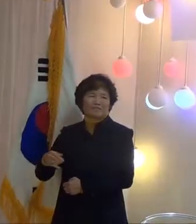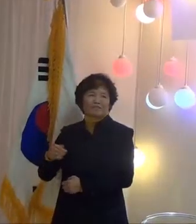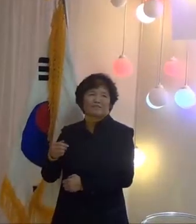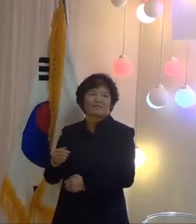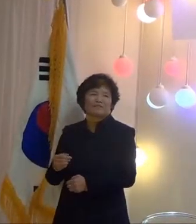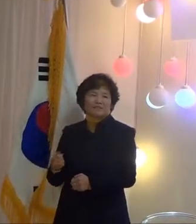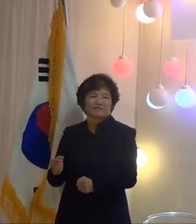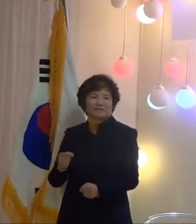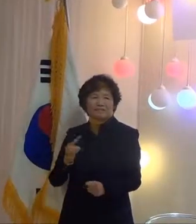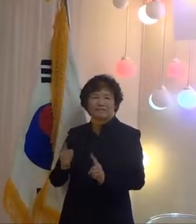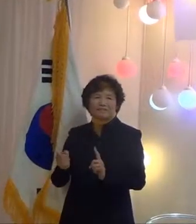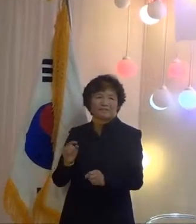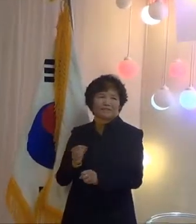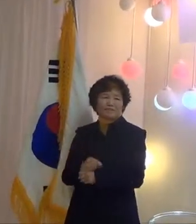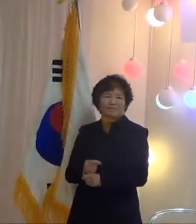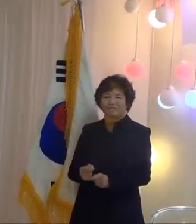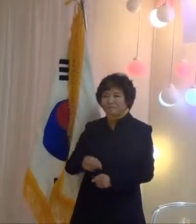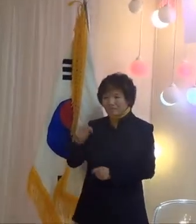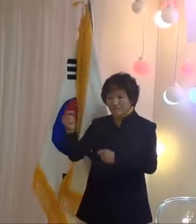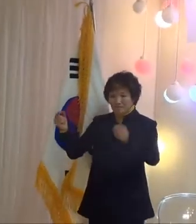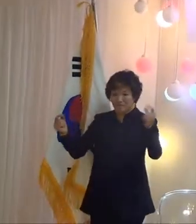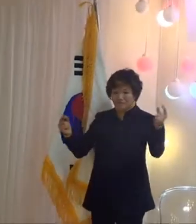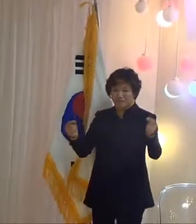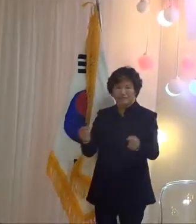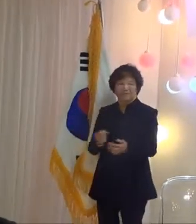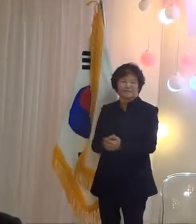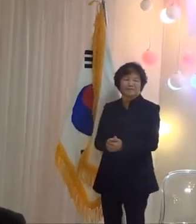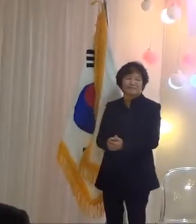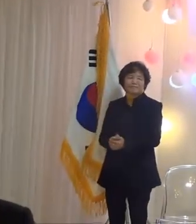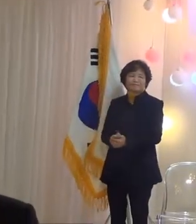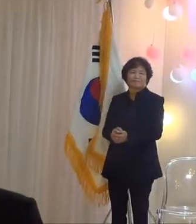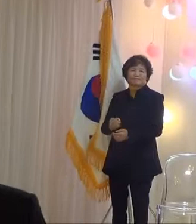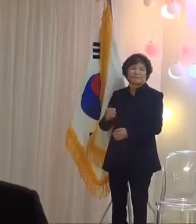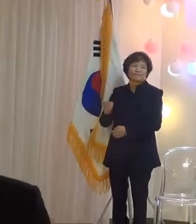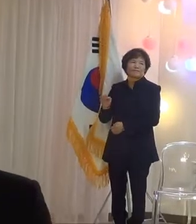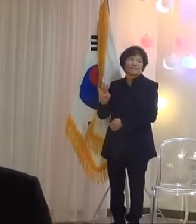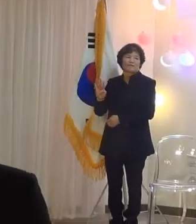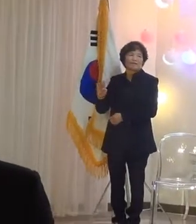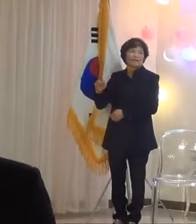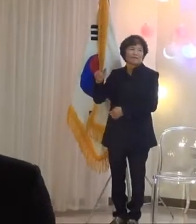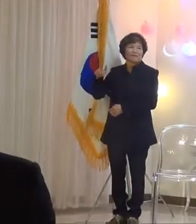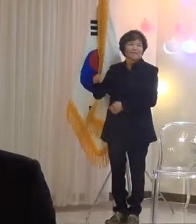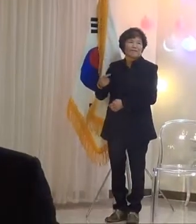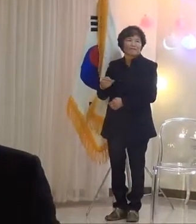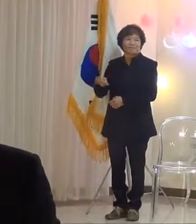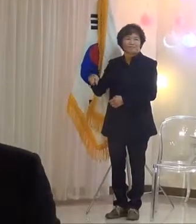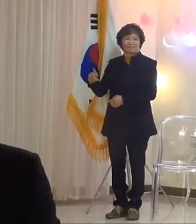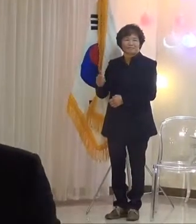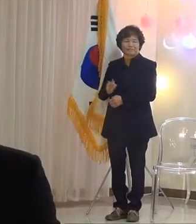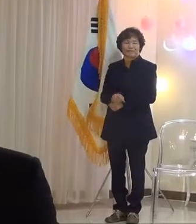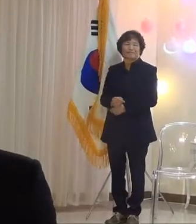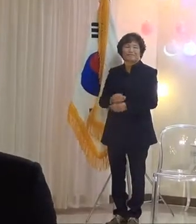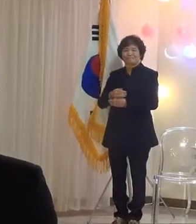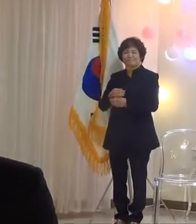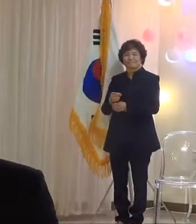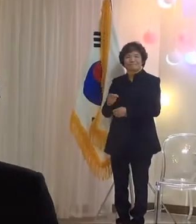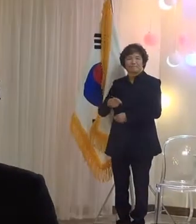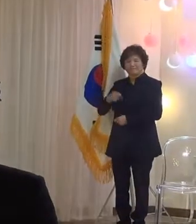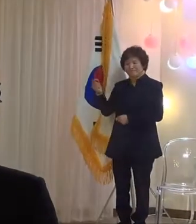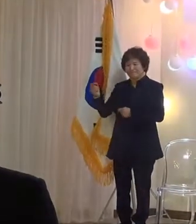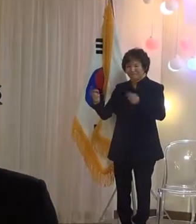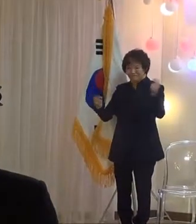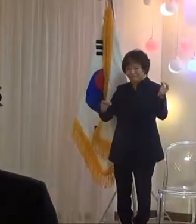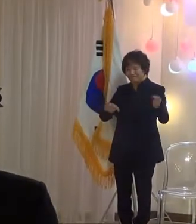상당히 좋은 단어더라고요. 저도 어릴 때 다군자 매남축을 했는데 그 치다는 말이 너무 좋더라고요. 그래서 그